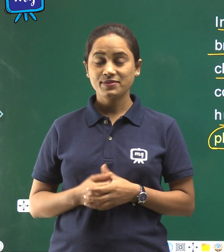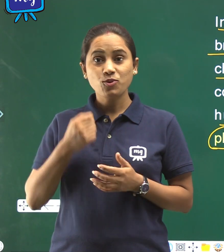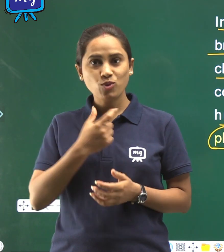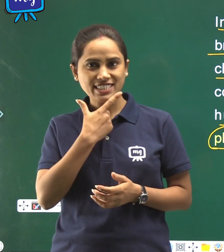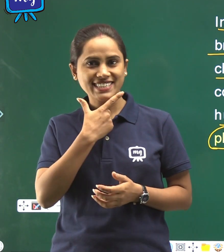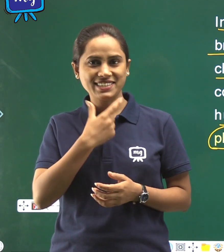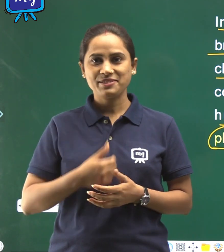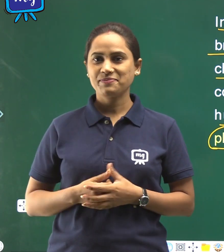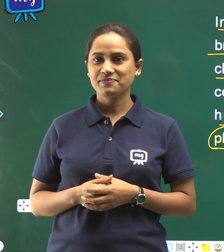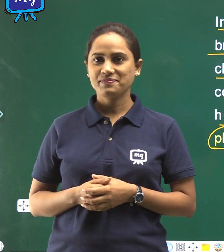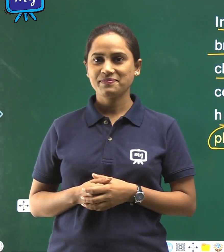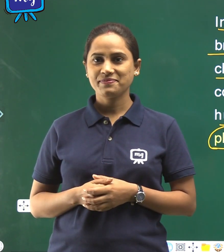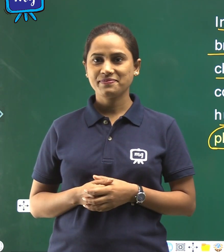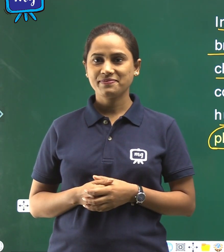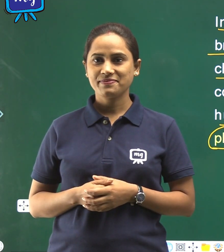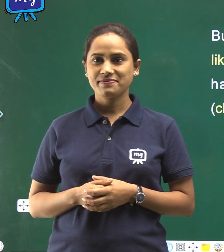खुशी.